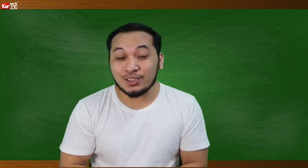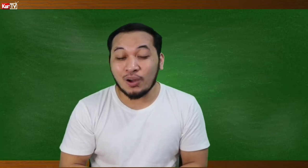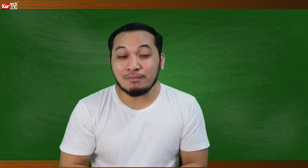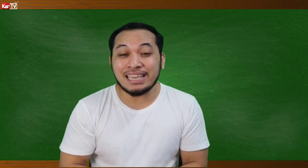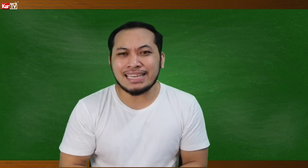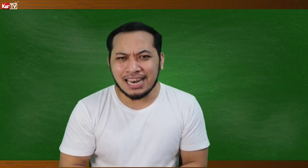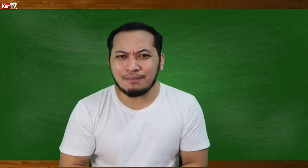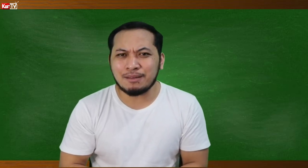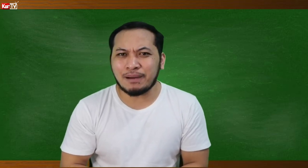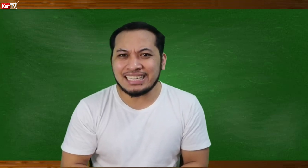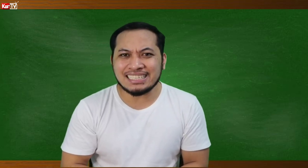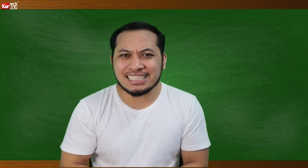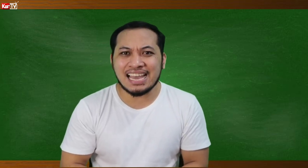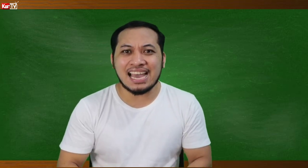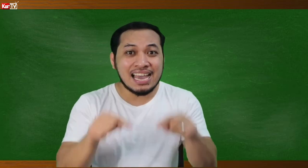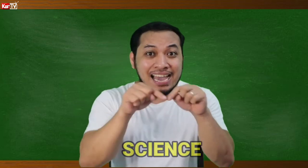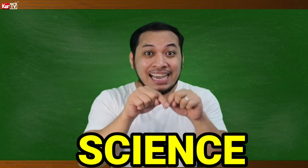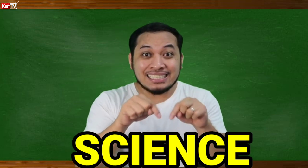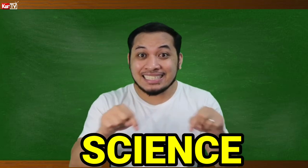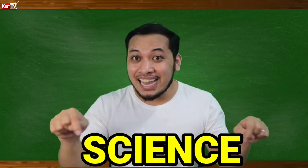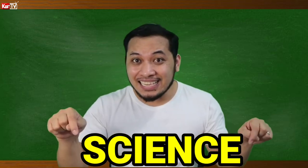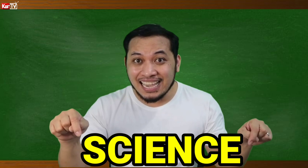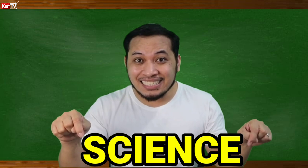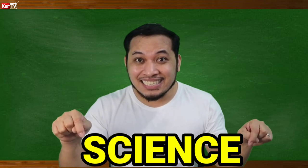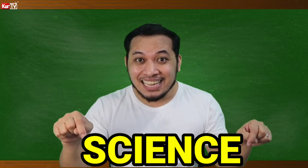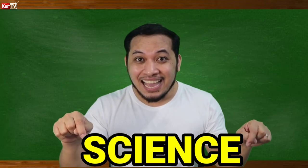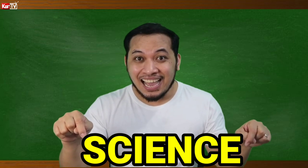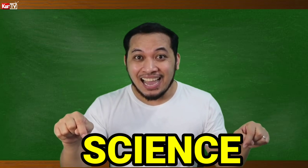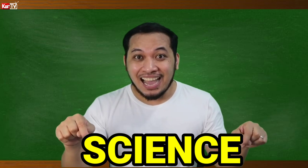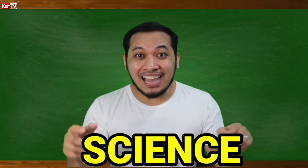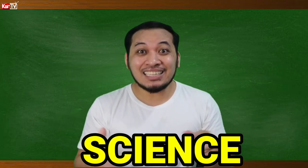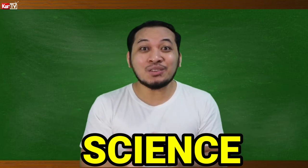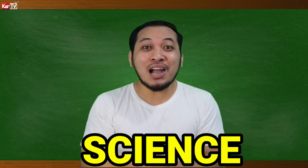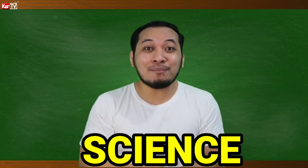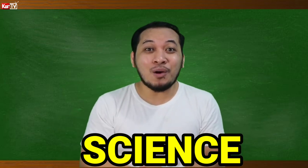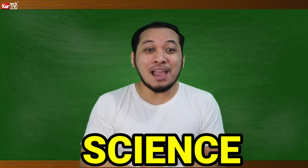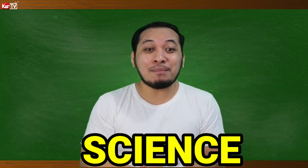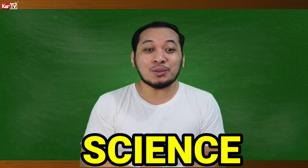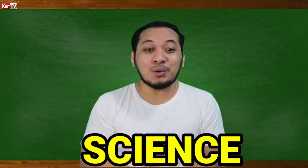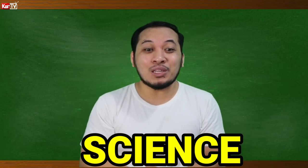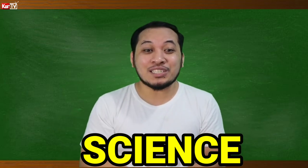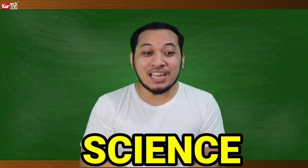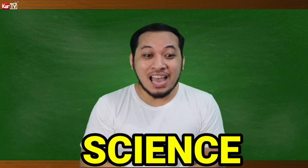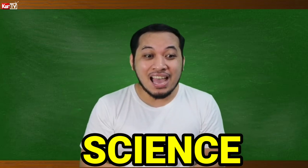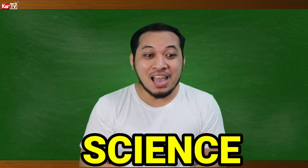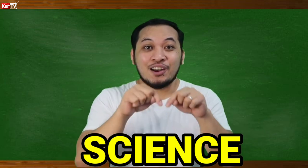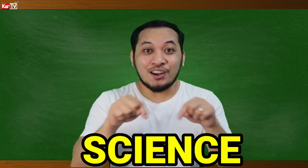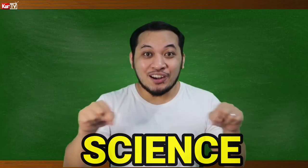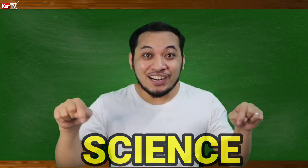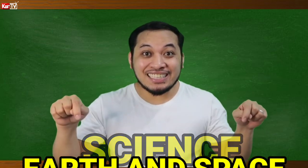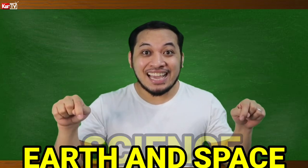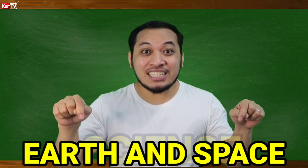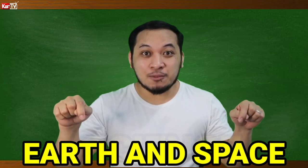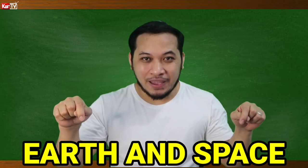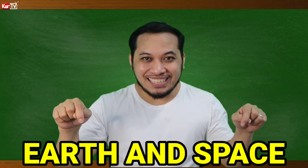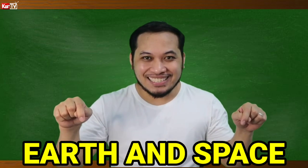ito ay may kinalaman pa rin sa science! At ito nga po ay patungkol sa Earth and Space.